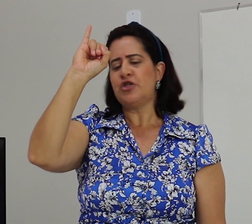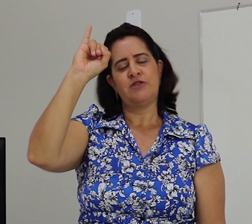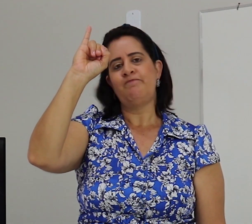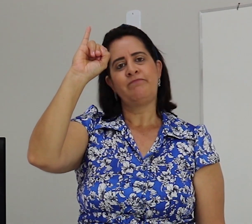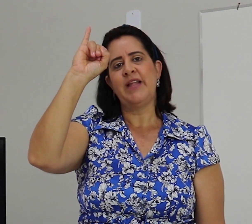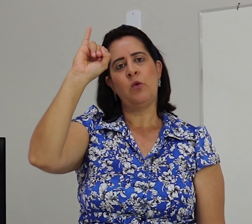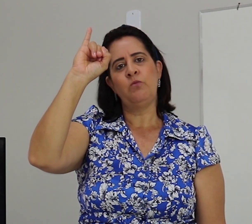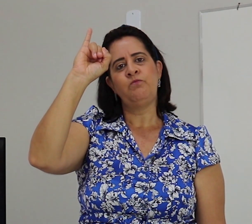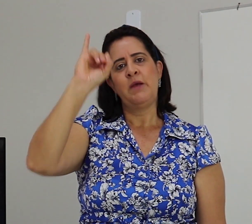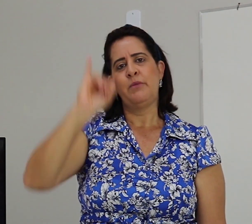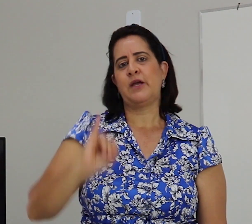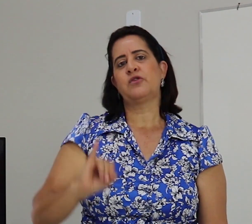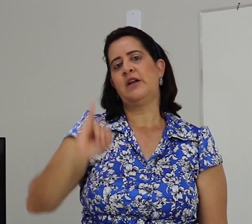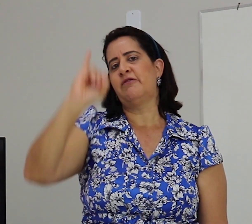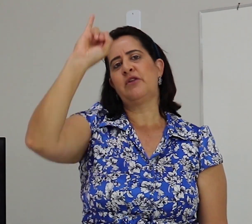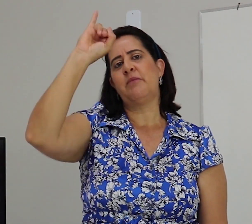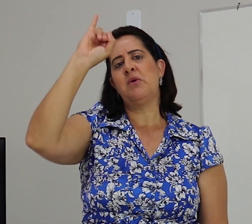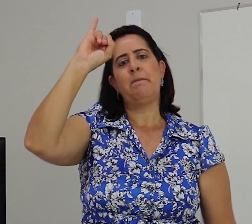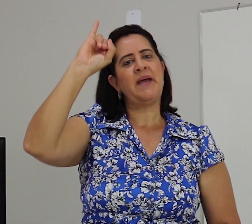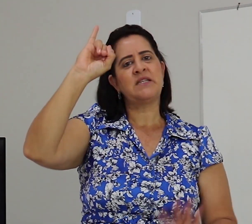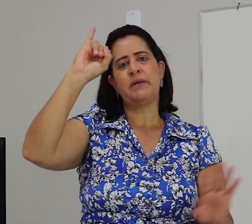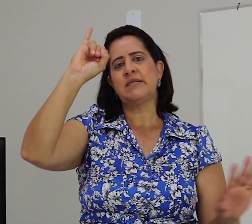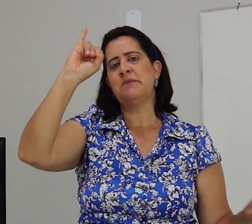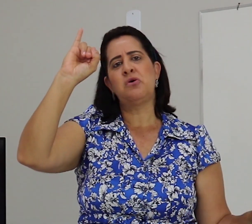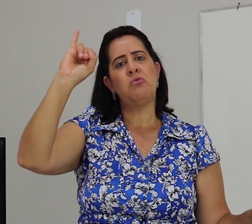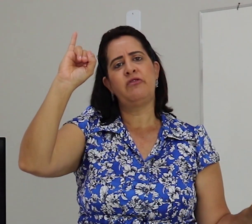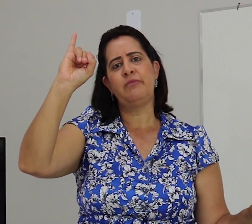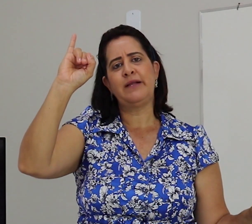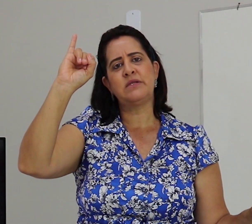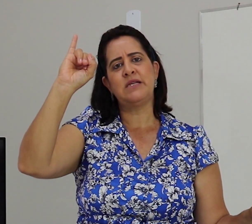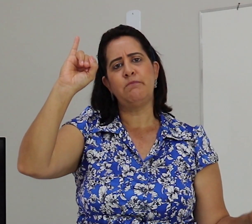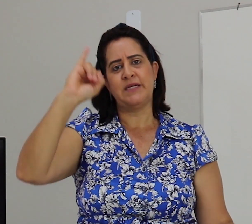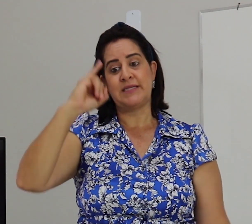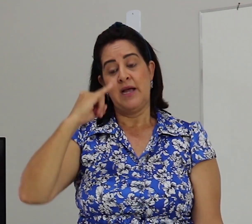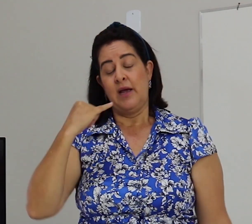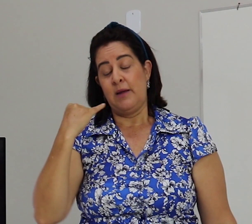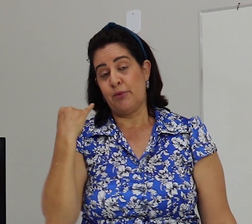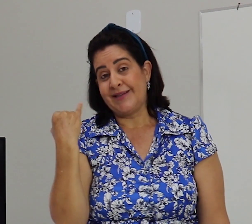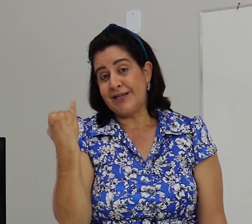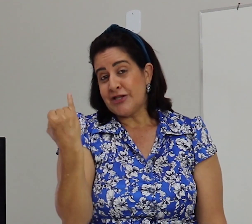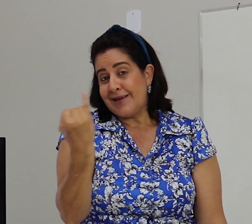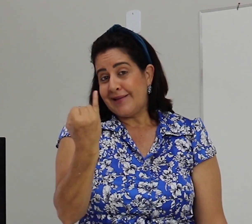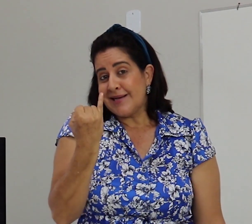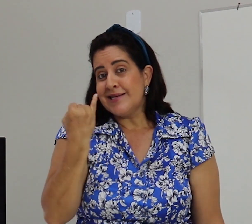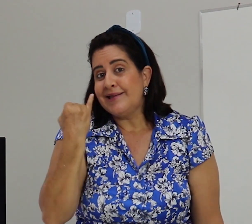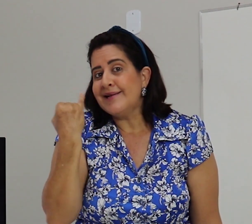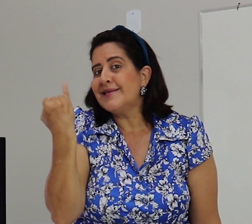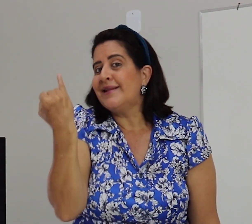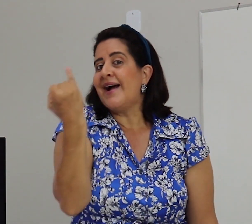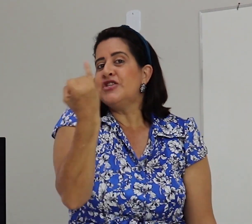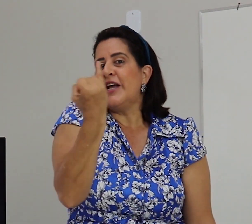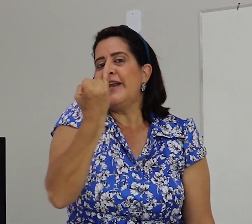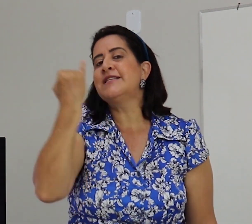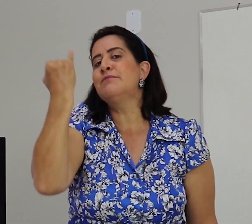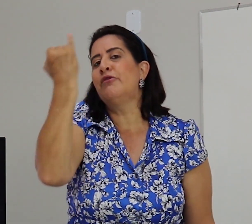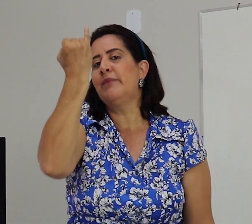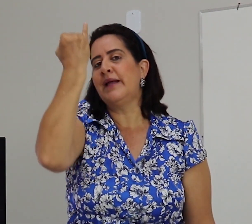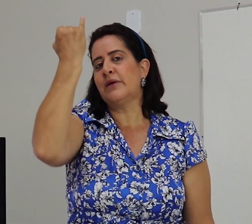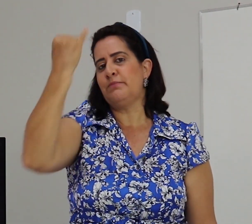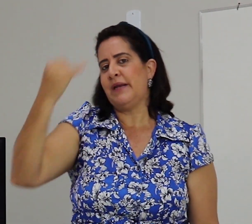importante? Não, porque eu estou levando a mão apenas para cima com um movimento simples. Importante tem que ter essa intensidade e é nesse movimento